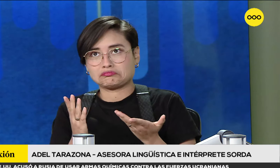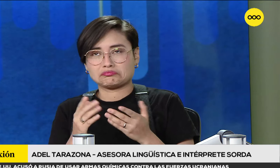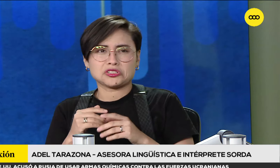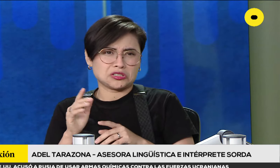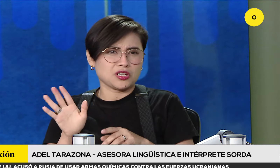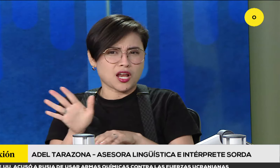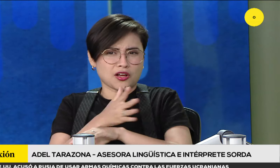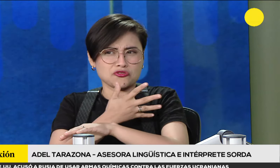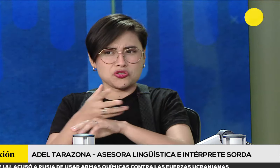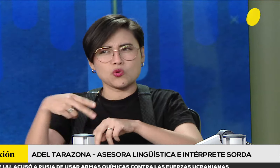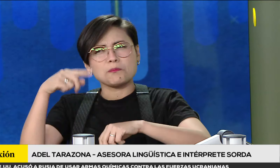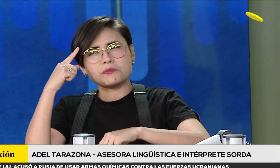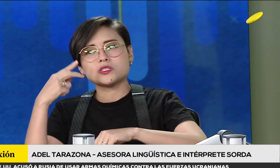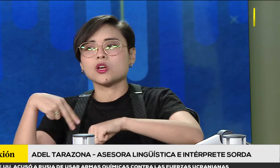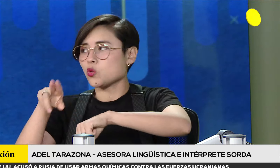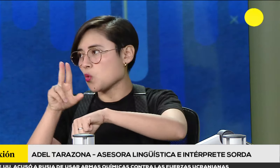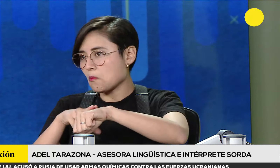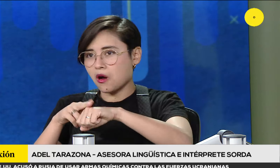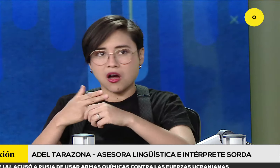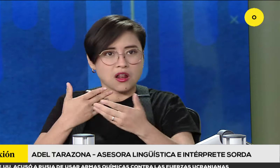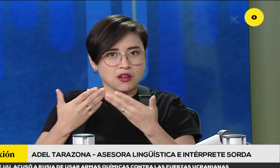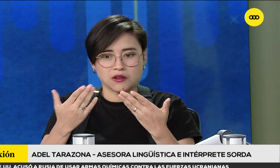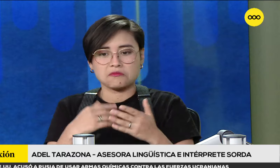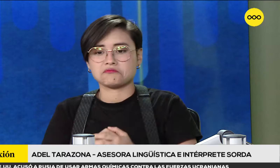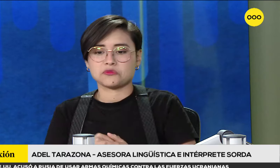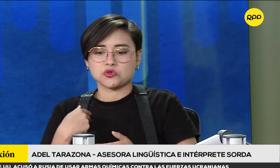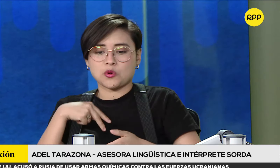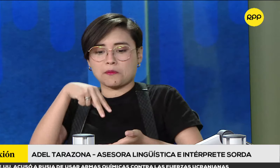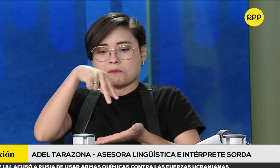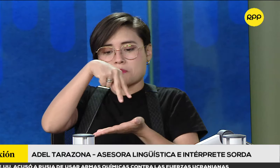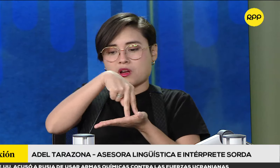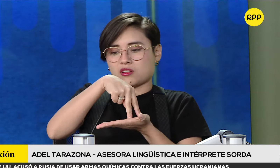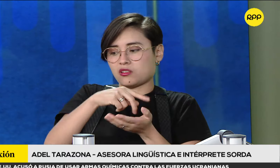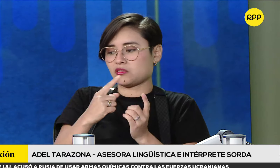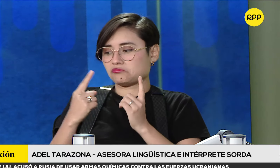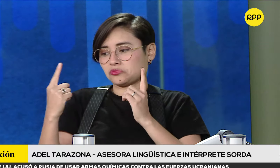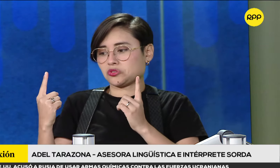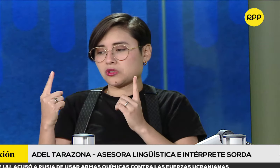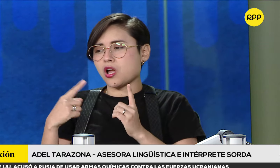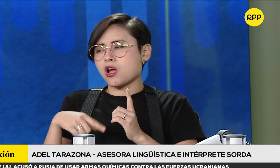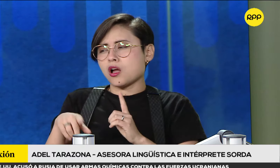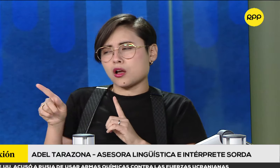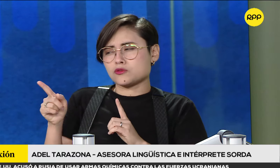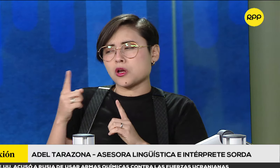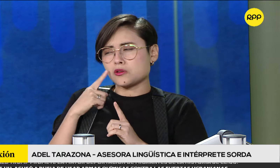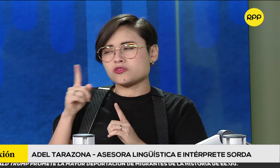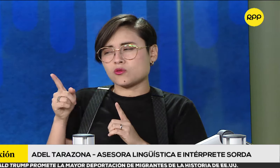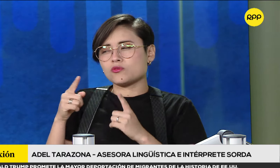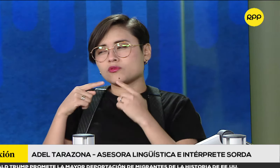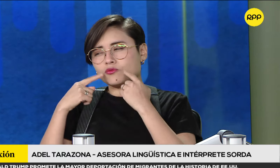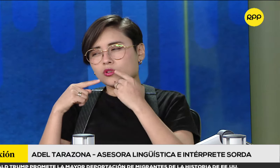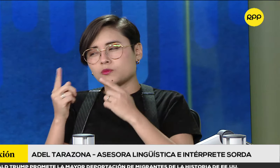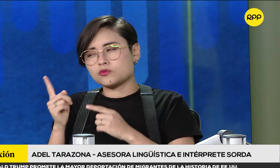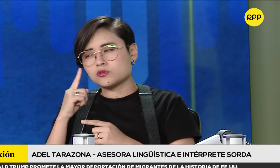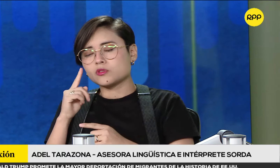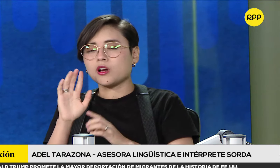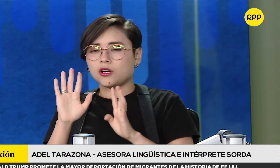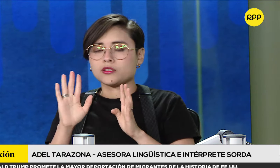Teatro Nacional que se dio este concierto, yo pensé que iba a ser como cualquier otro evento, ¿no? Yo me paro en una esquina, interpreto lo que se va diciendo,